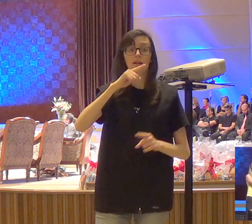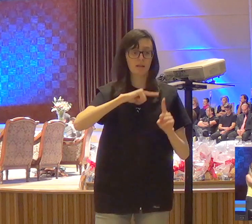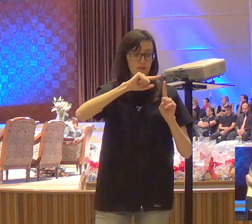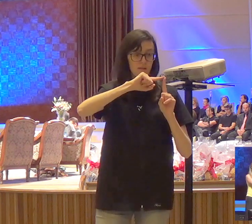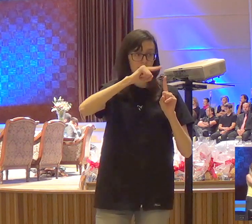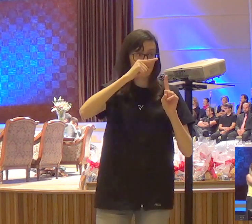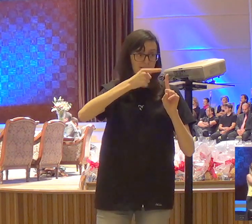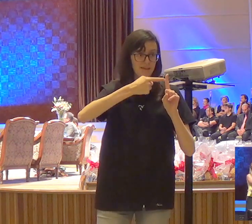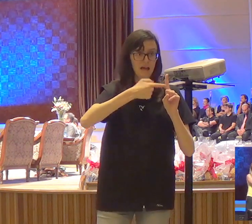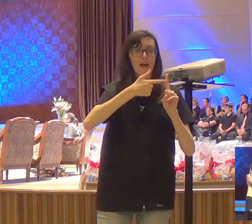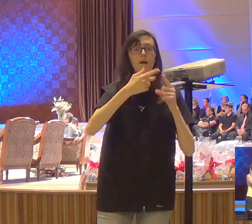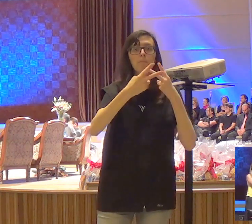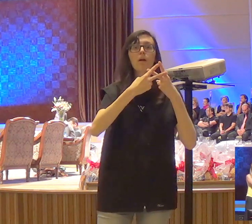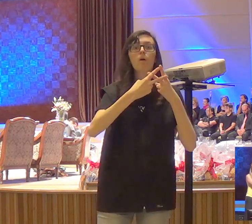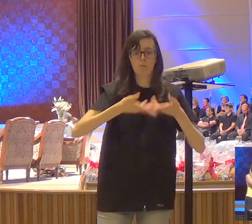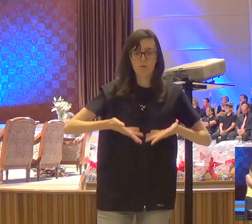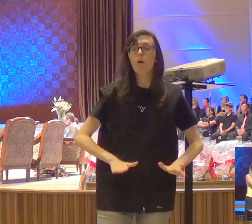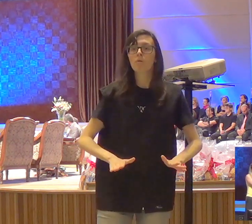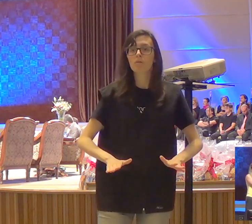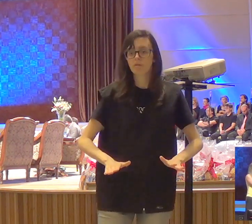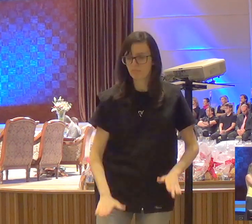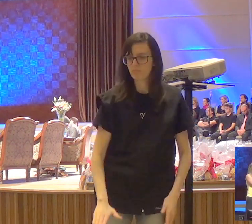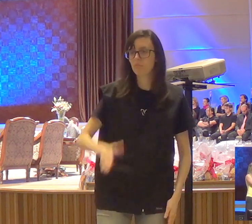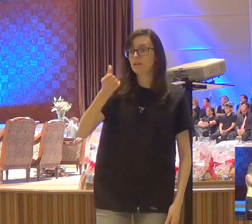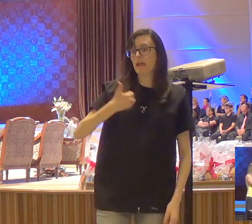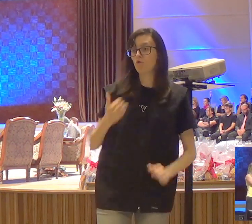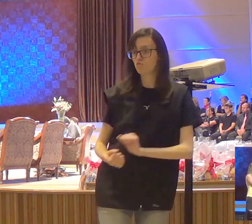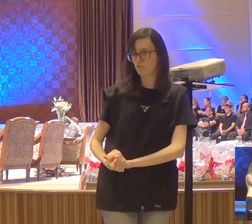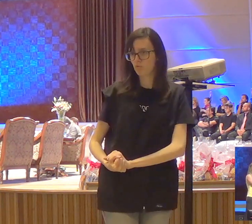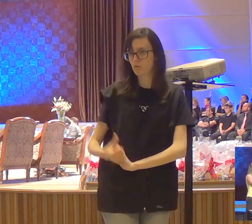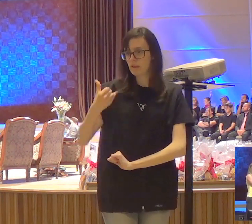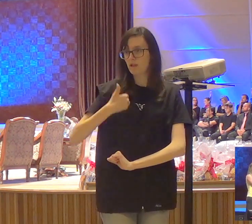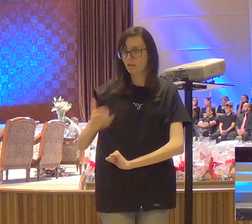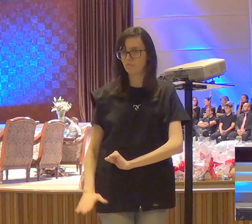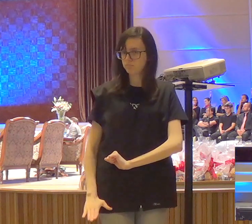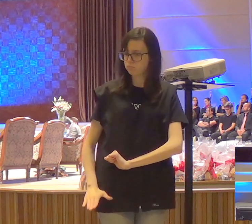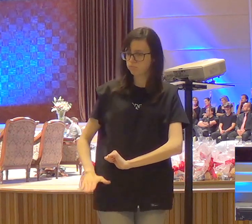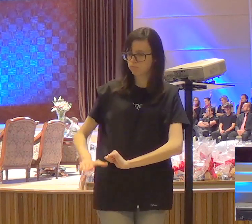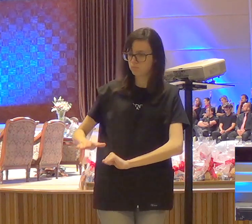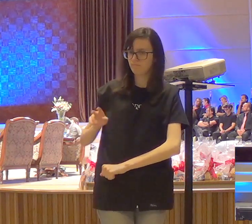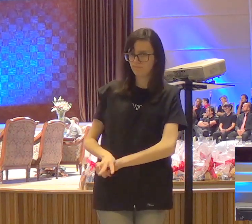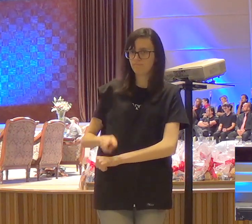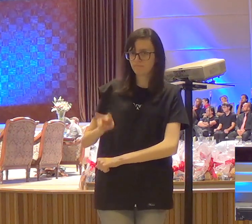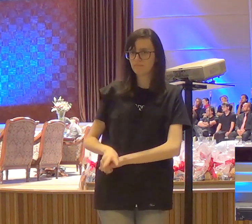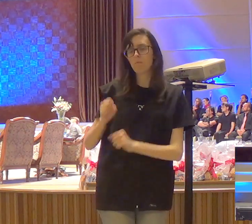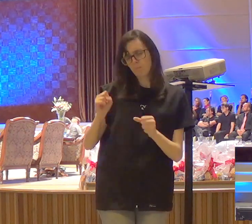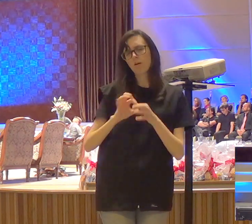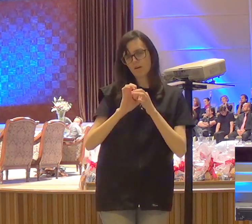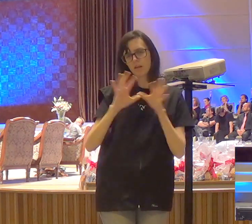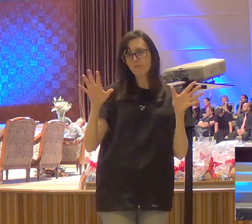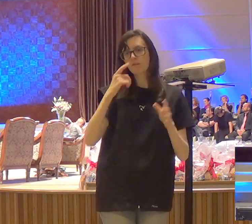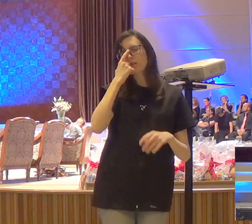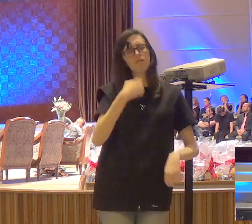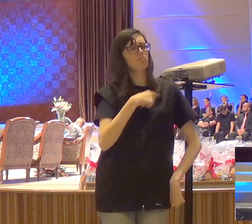ali dentro da prisão e essas crianças permanecem com elas até 6 anos de idade. So we saw mothers and rows of cribs. E eles